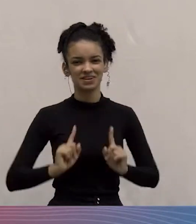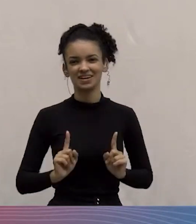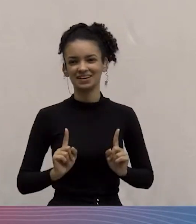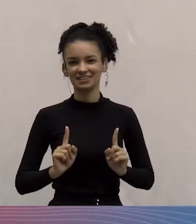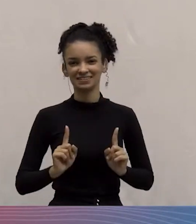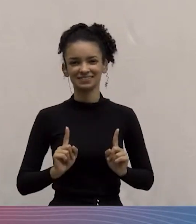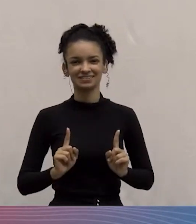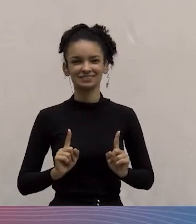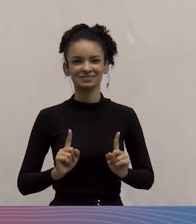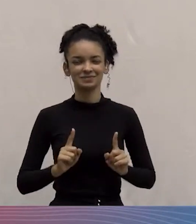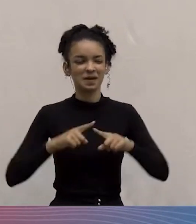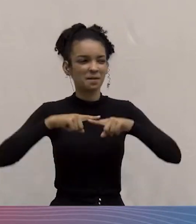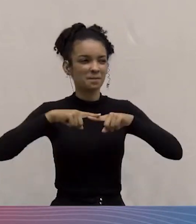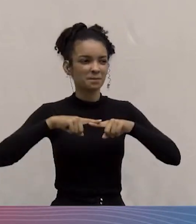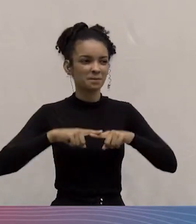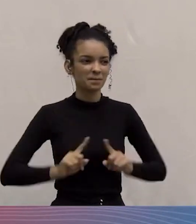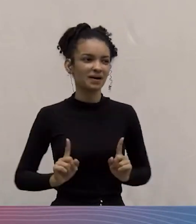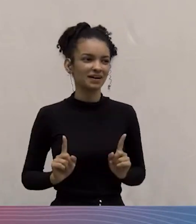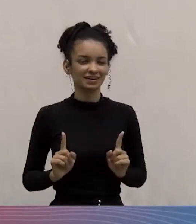Mas